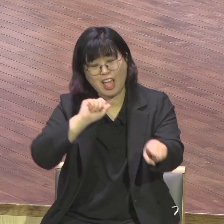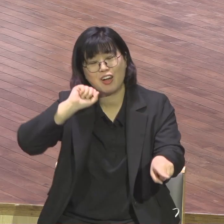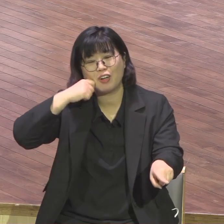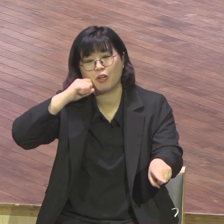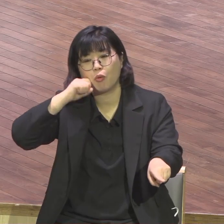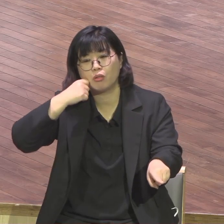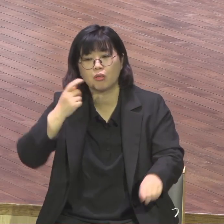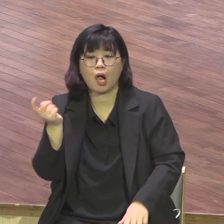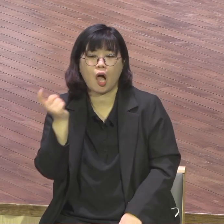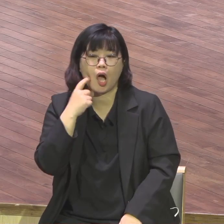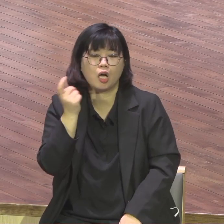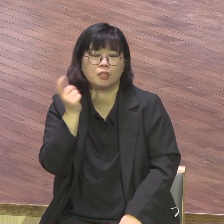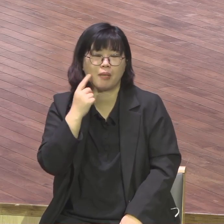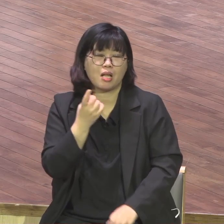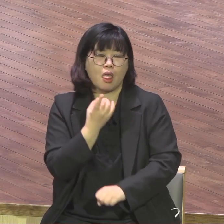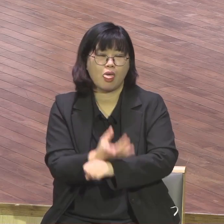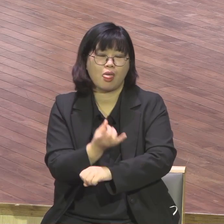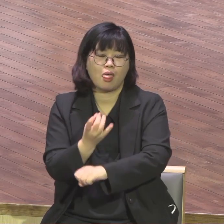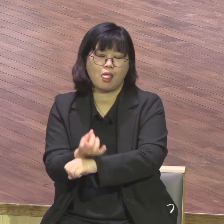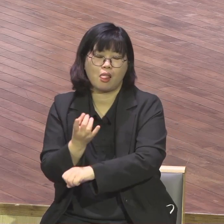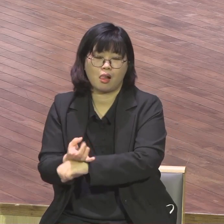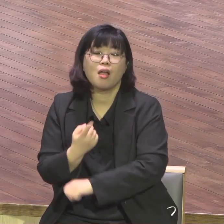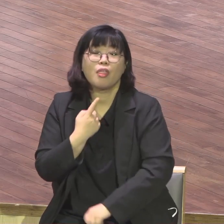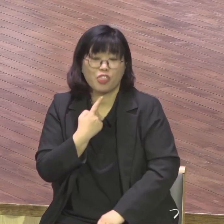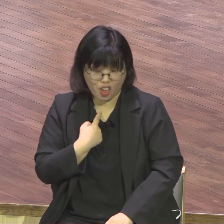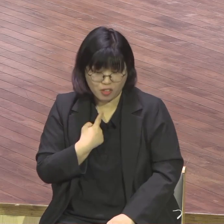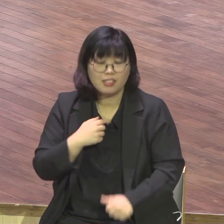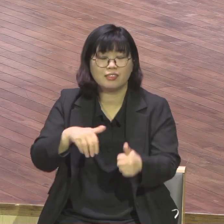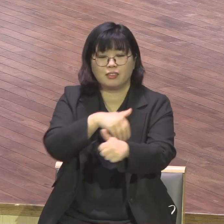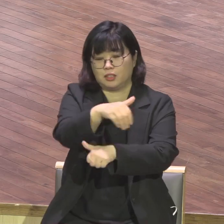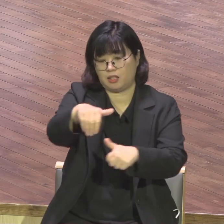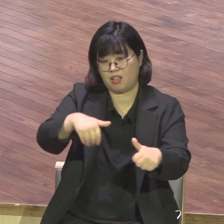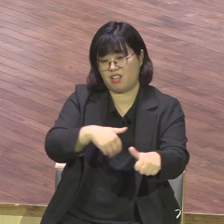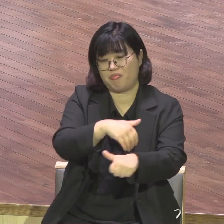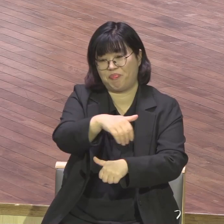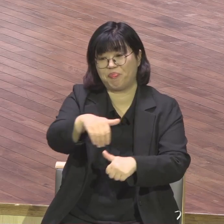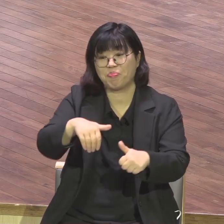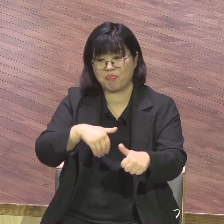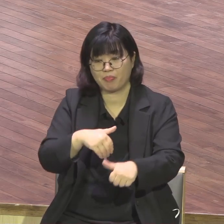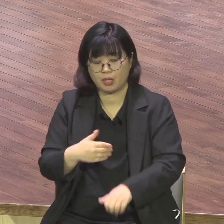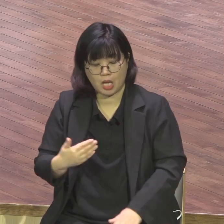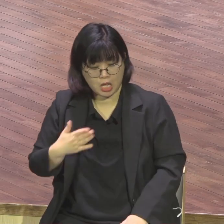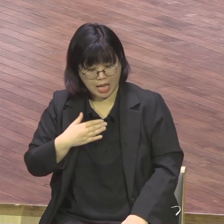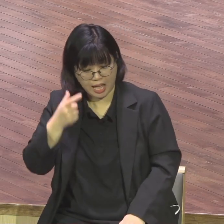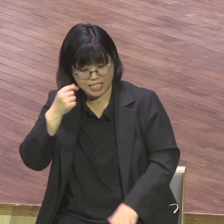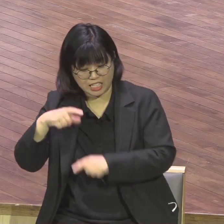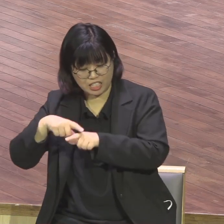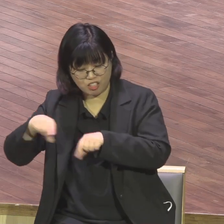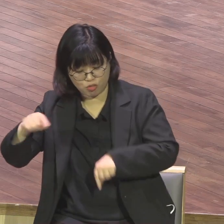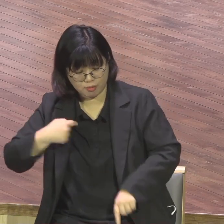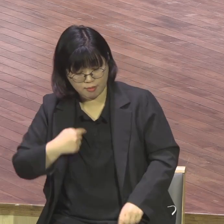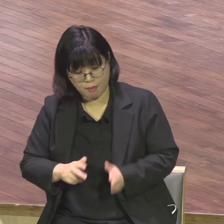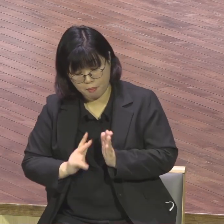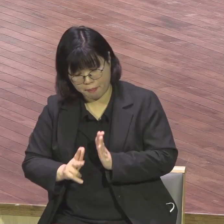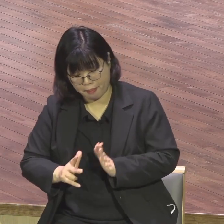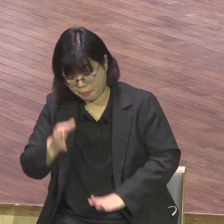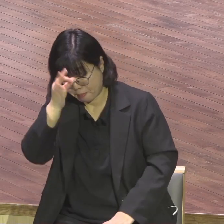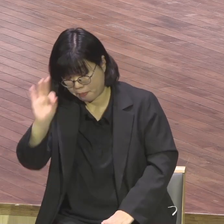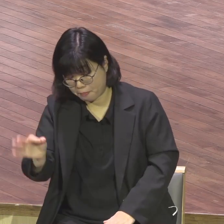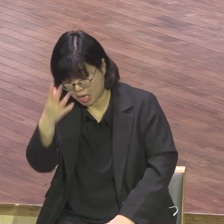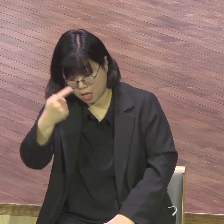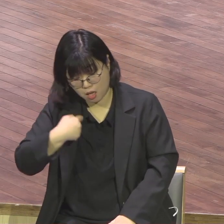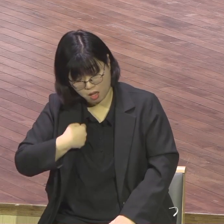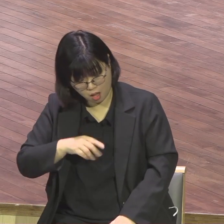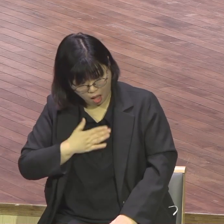일본 사람들이 한 거예요 사실은. 근데 그 정도로 발달이 돼가지고 이 사람들 우리를 계속해서 나라를 불신하도록 만든